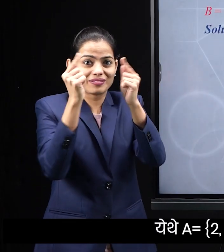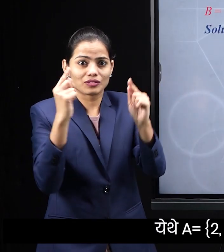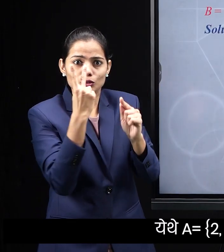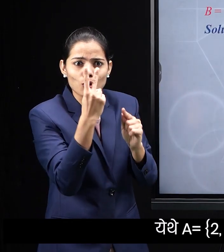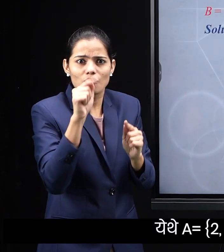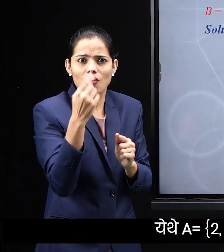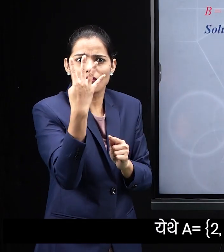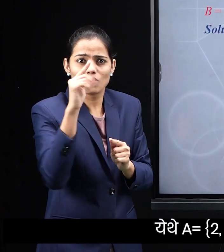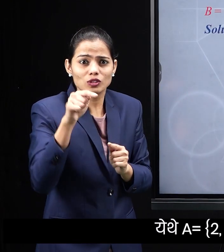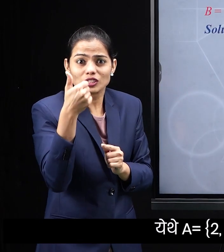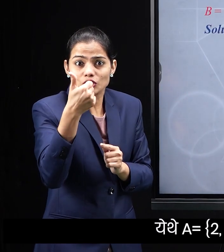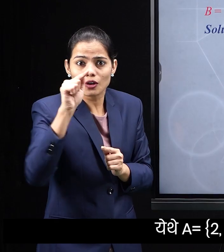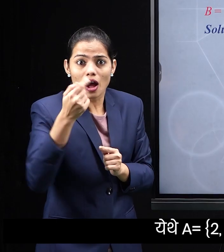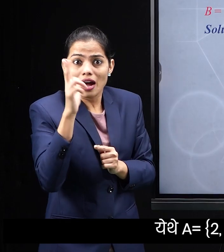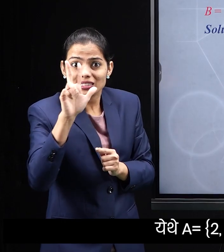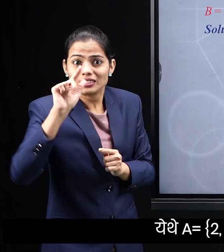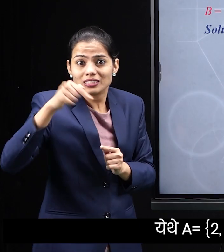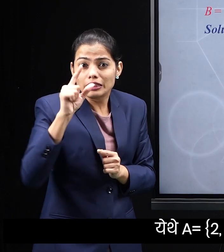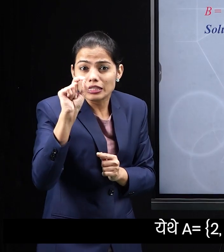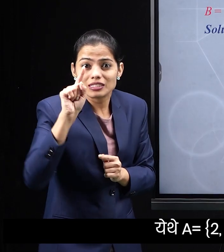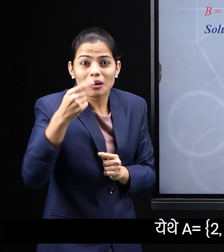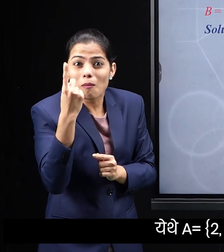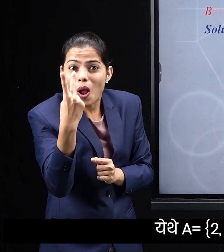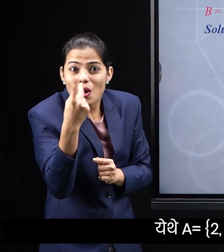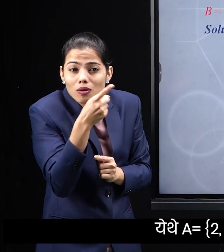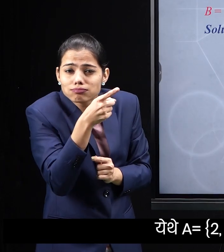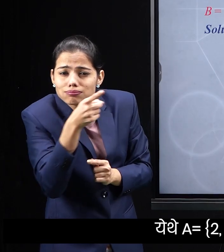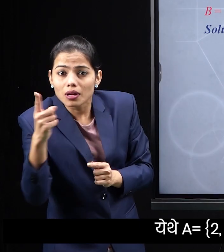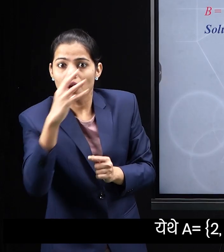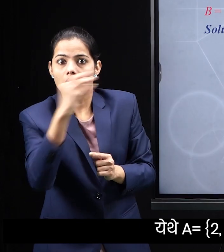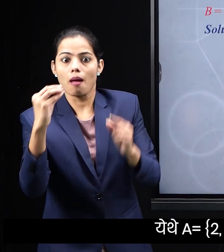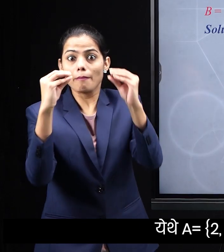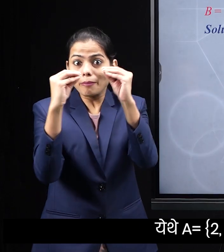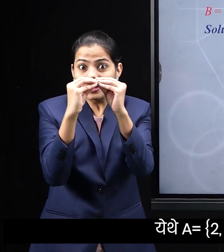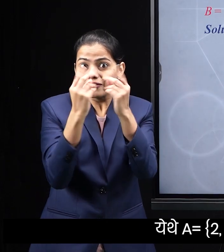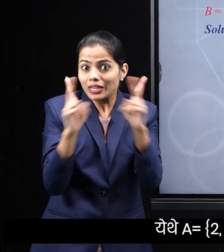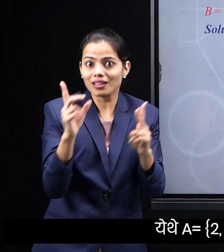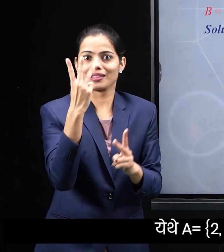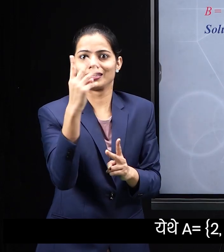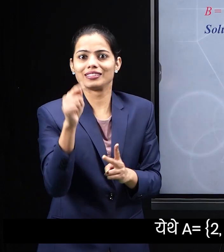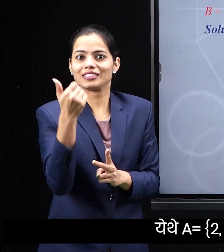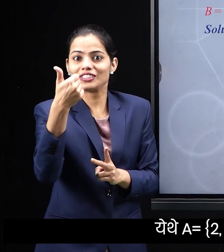येथे a is equals to 2, 4, 6, 8, 10, 12 and b is equals to 3, 6, 9, 12.